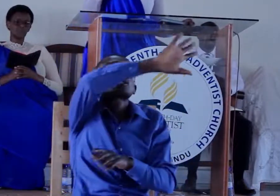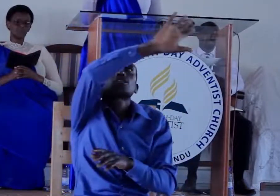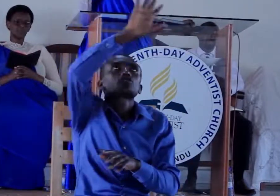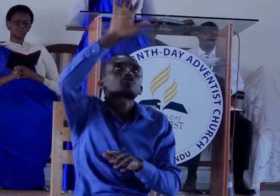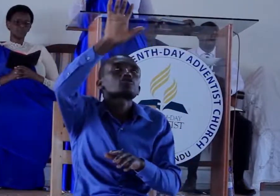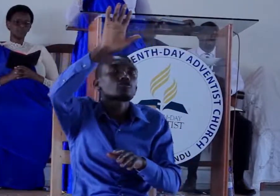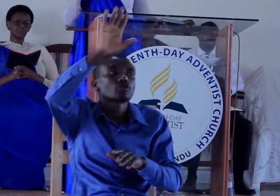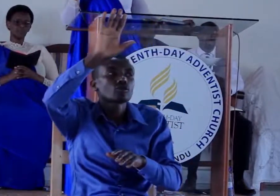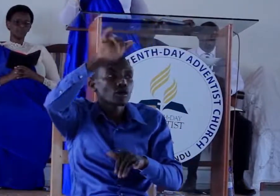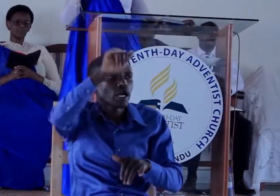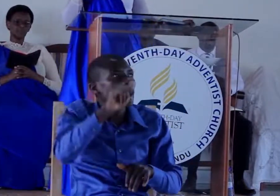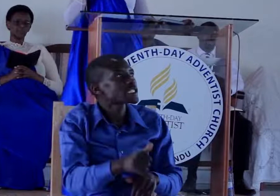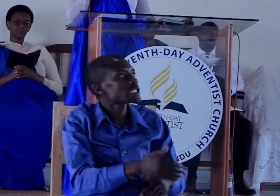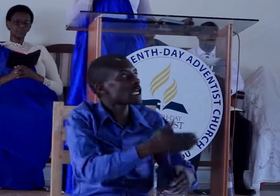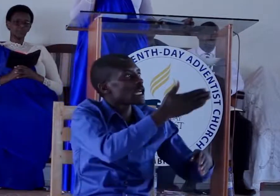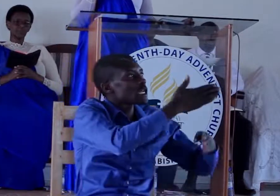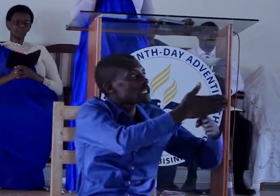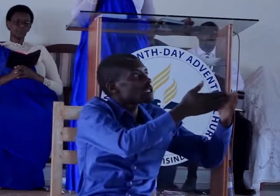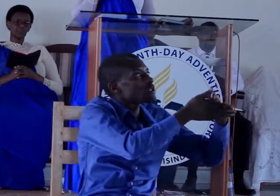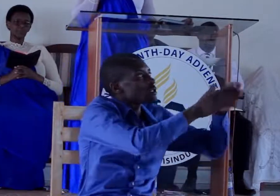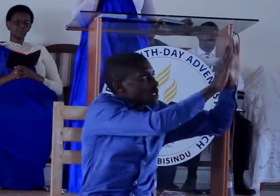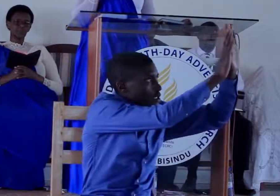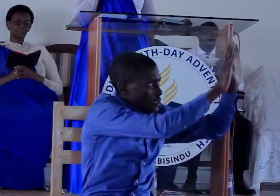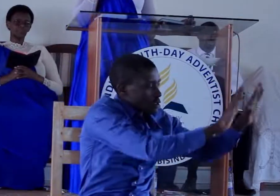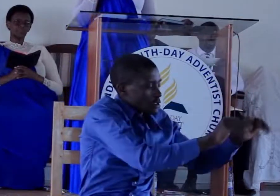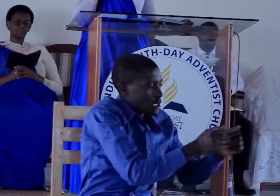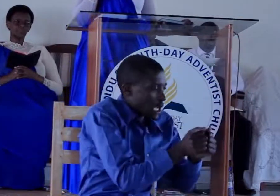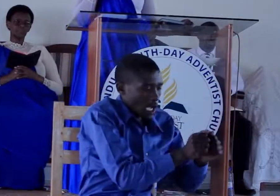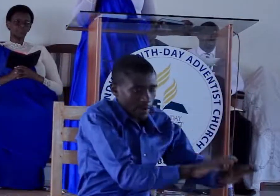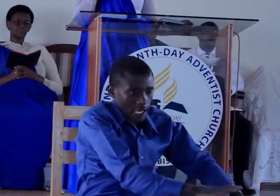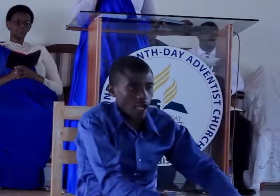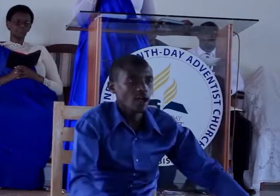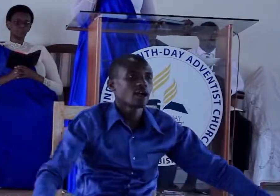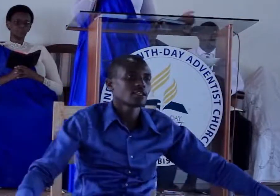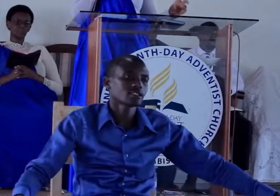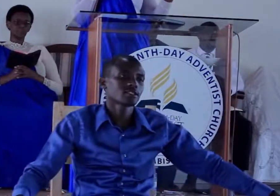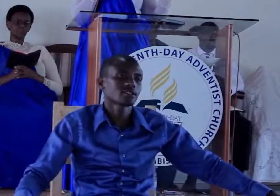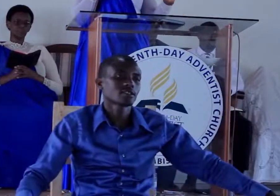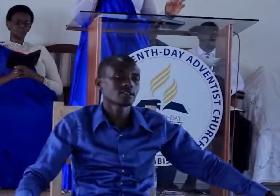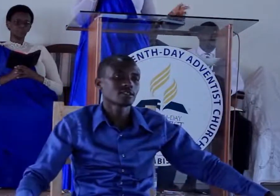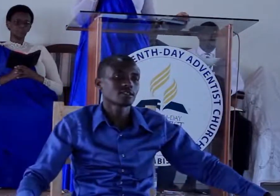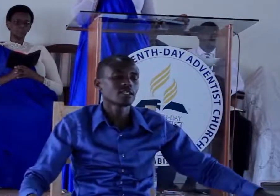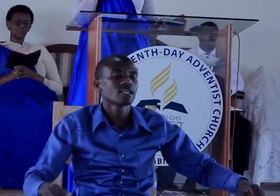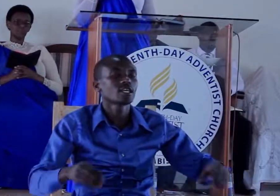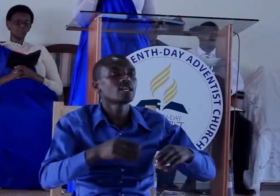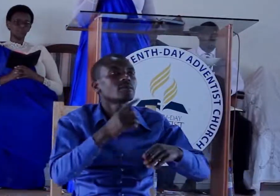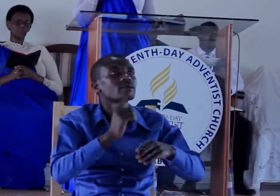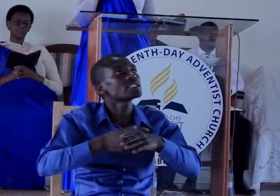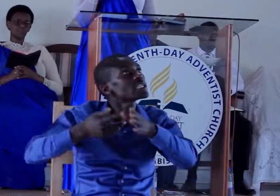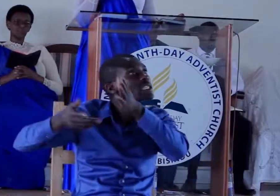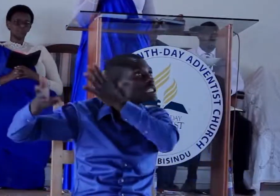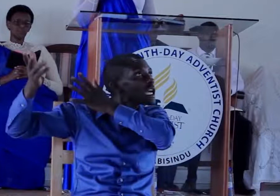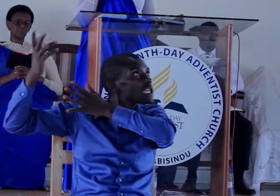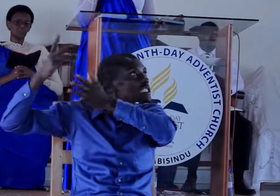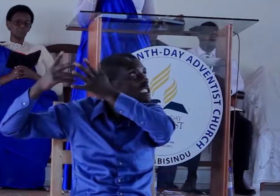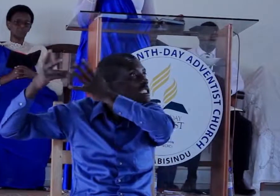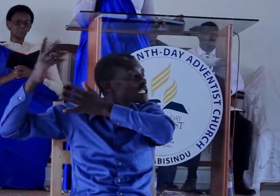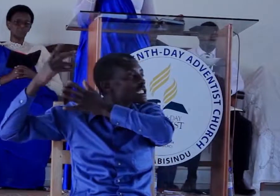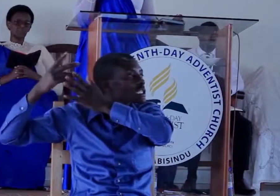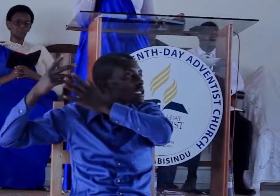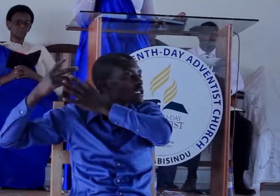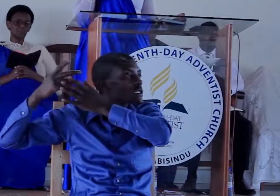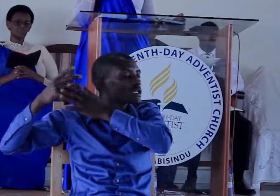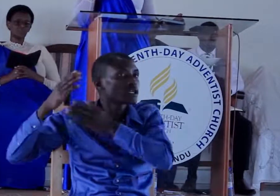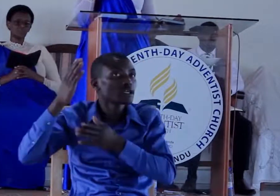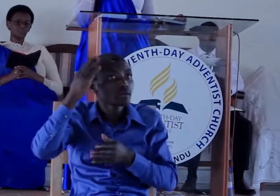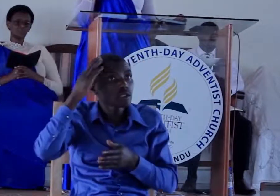bibiri byo hasi mu gihe cyashize ahagana nko mu mwaka w'ibihumbi bibiri abavandimwe bacu umwe mutuye mu Bugesera n'abahagendaga